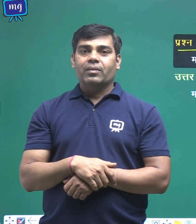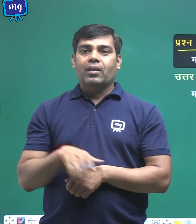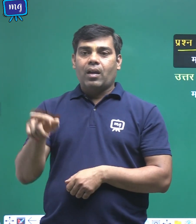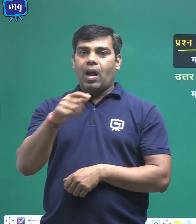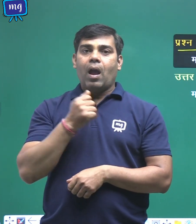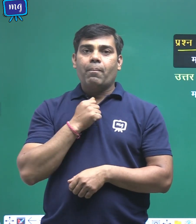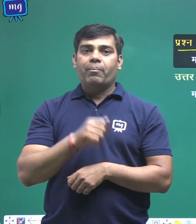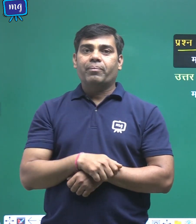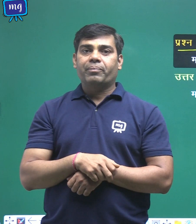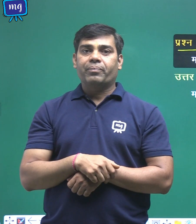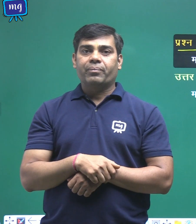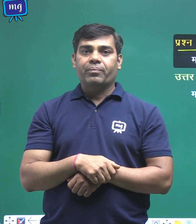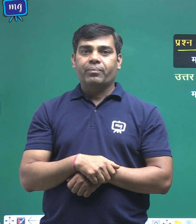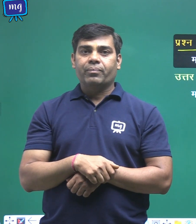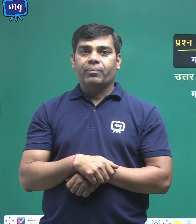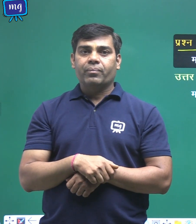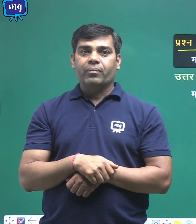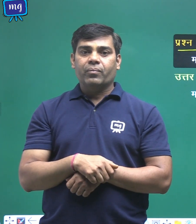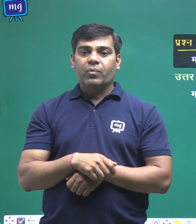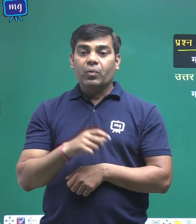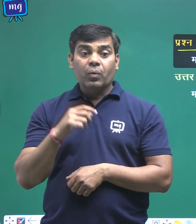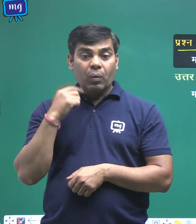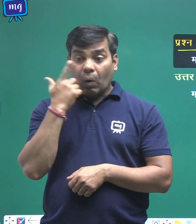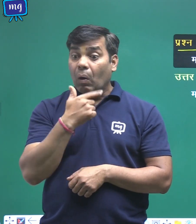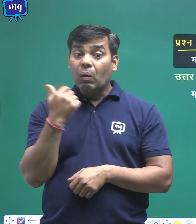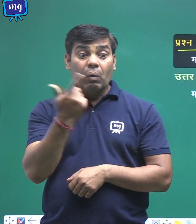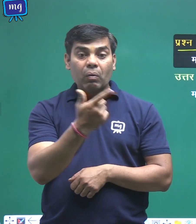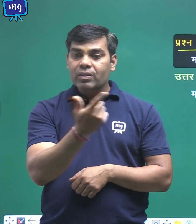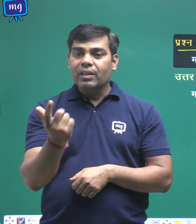हम कौन कौन से